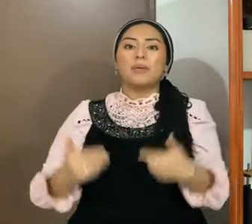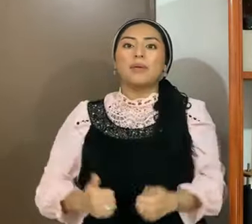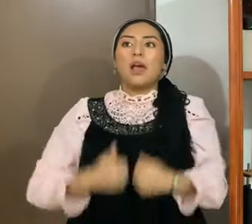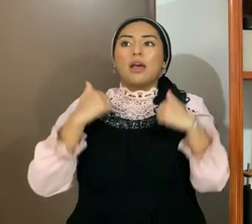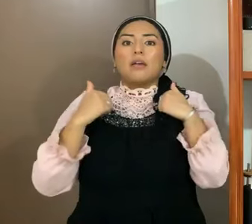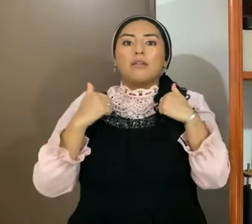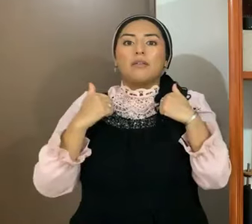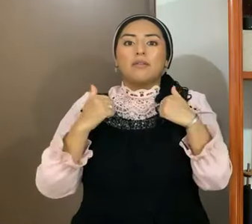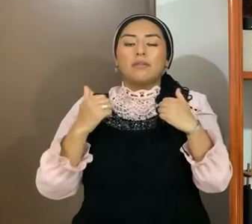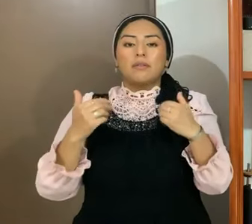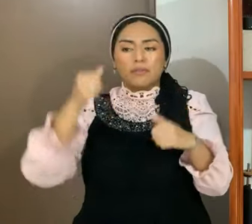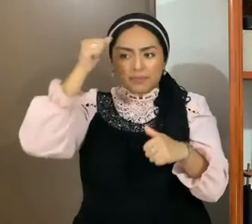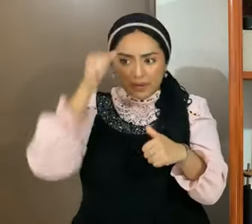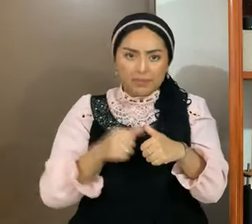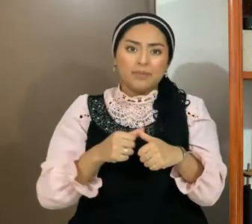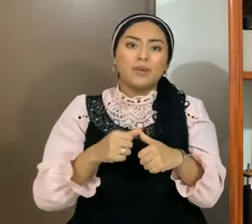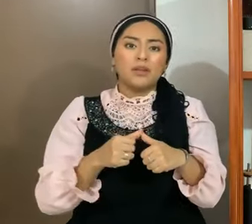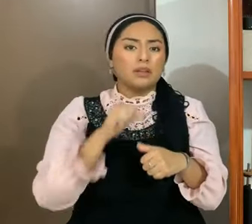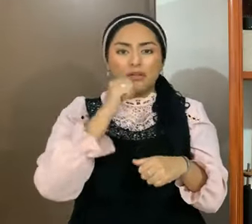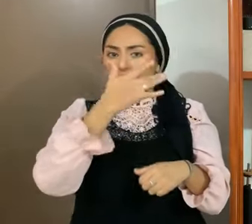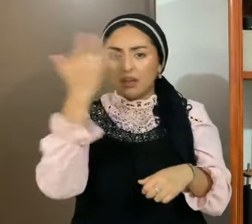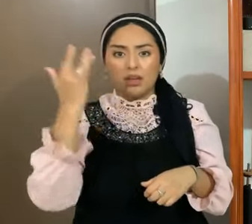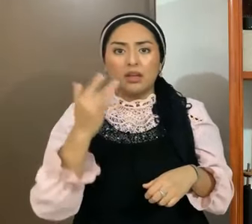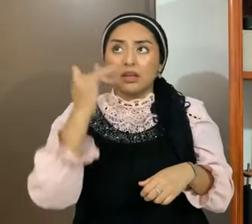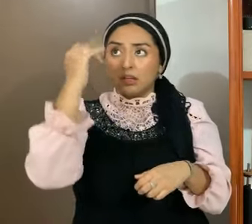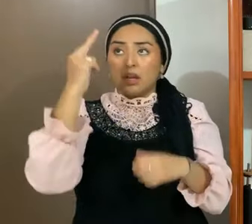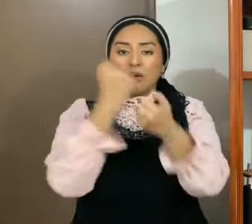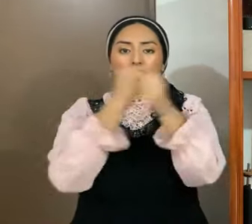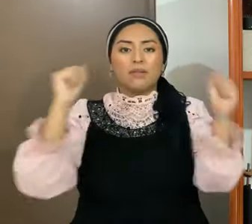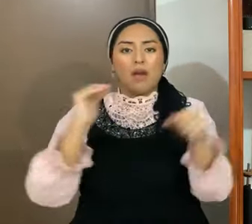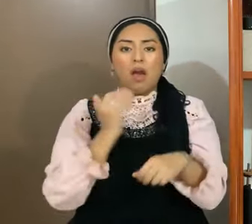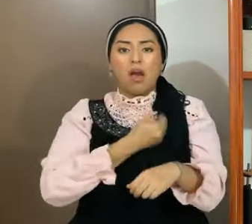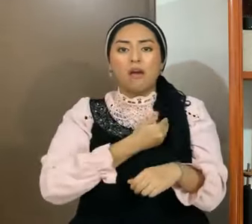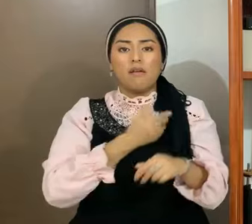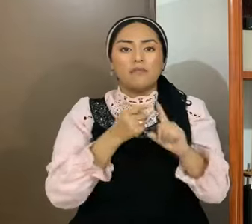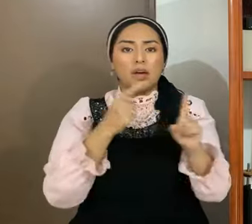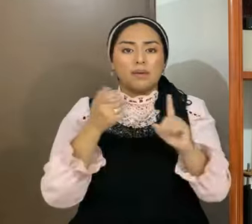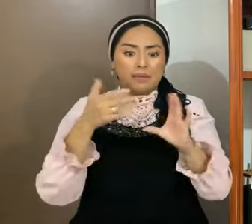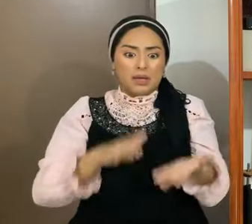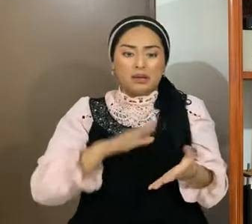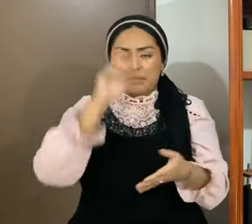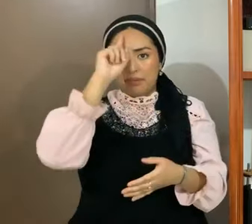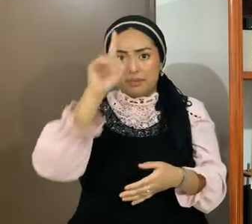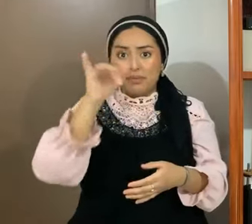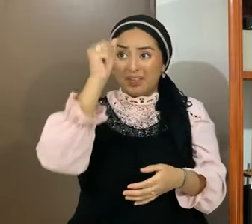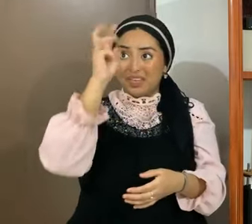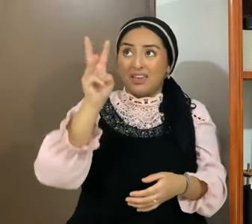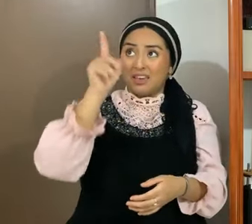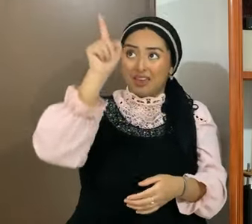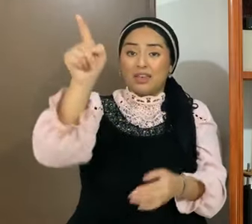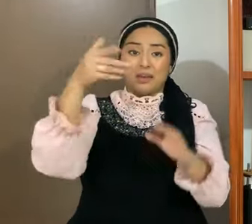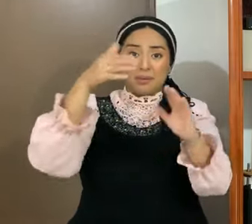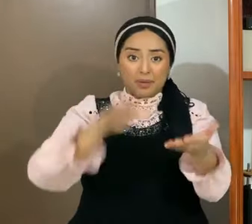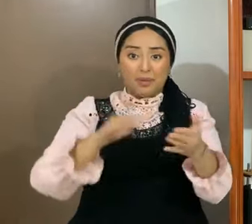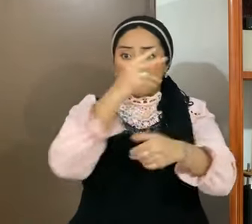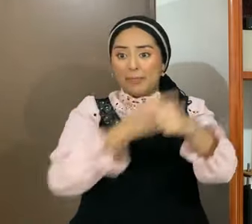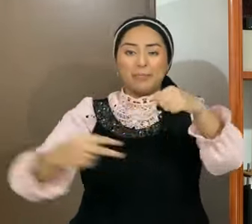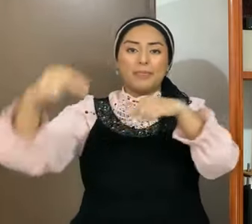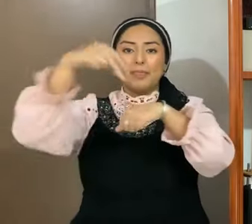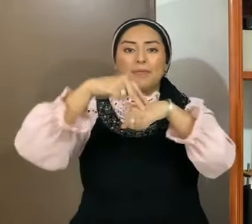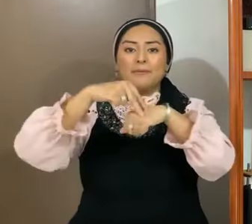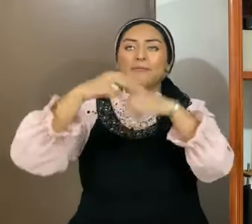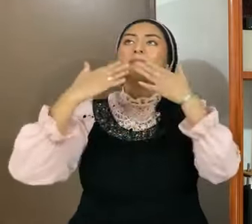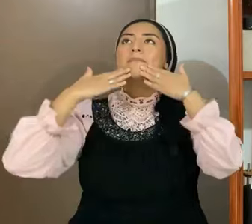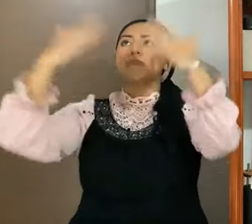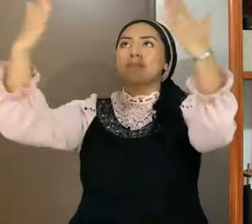hermanos. Tengámoslo presente, Yahweh nos libró de la muerte eterna, muriendo Él y resucitando. Bendito es